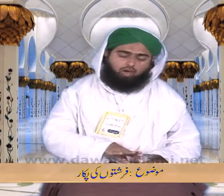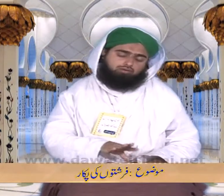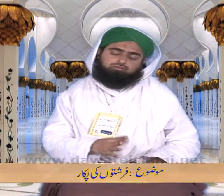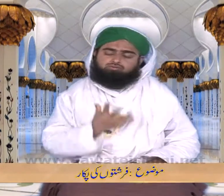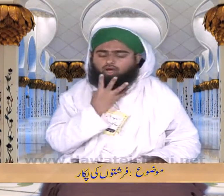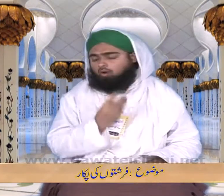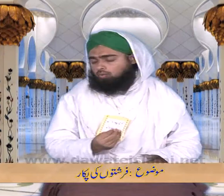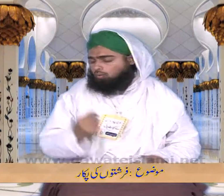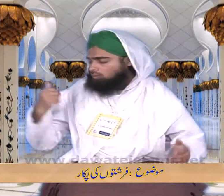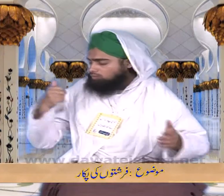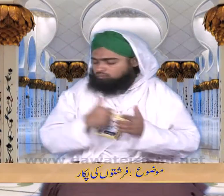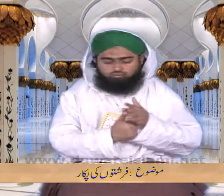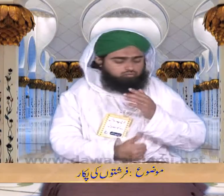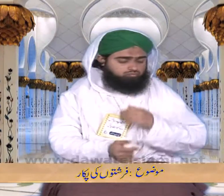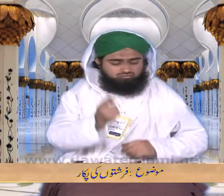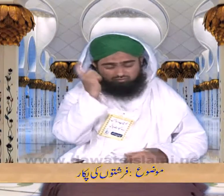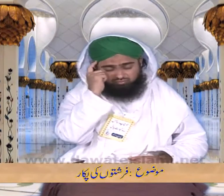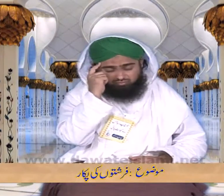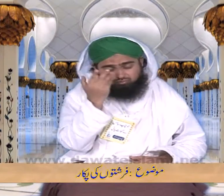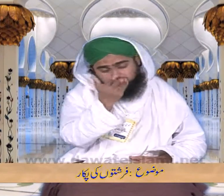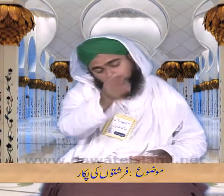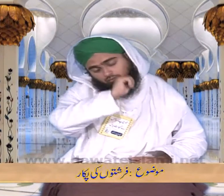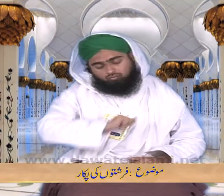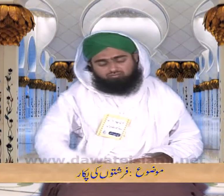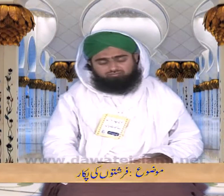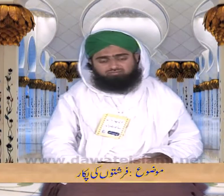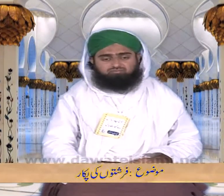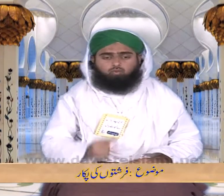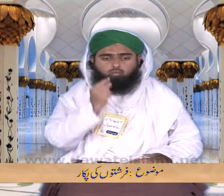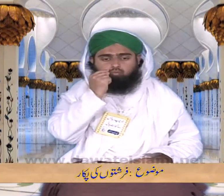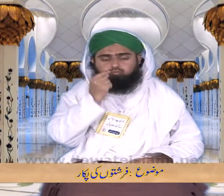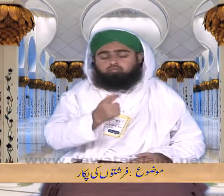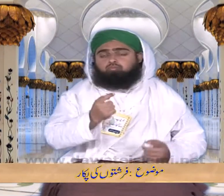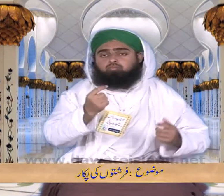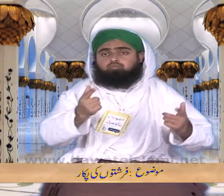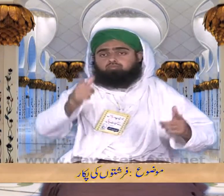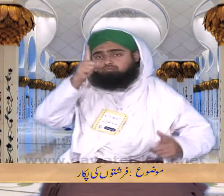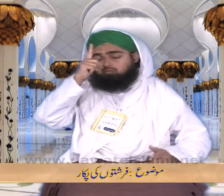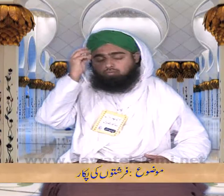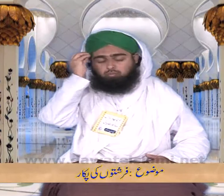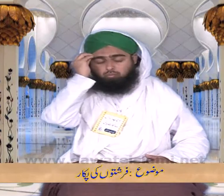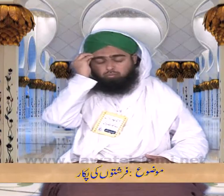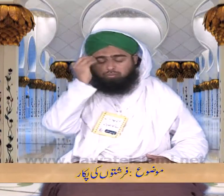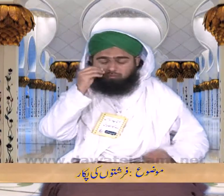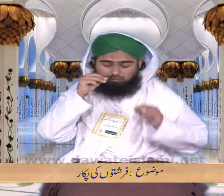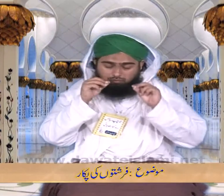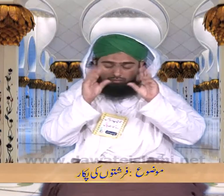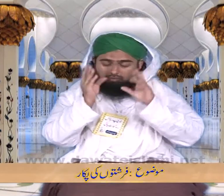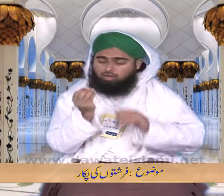یاد رکھ بچھتا ہے گا یہ ہم سب کو کہا جاتے ہیں مالدار کی آنکھ کھل گئی بھائی کے الفاظ